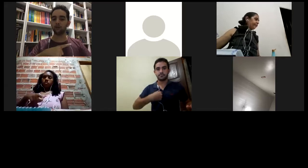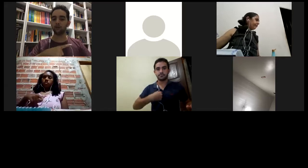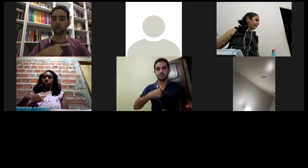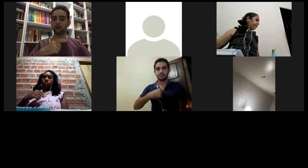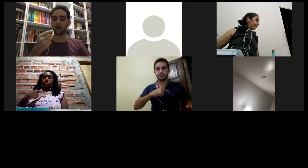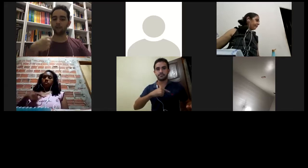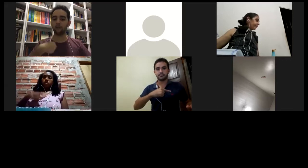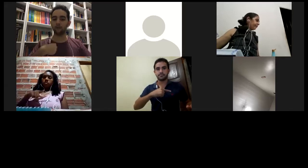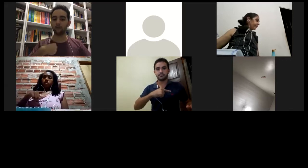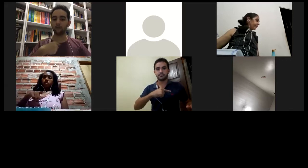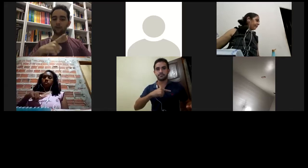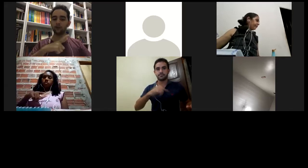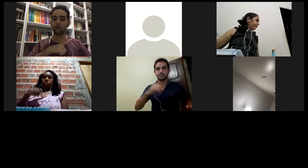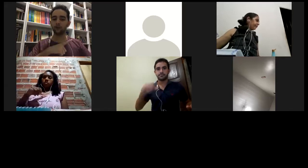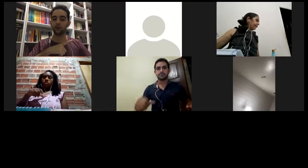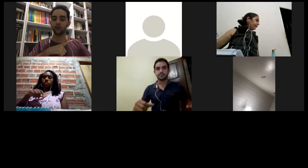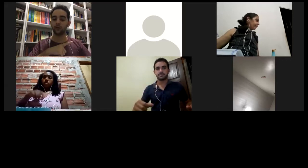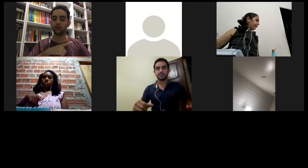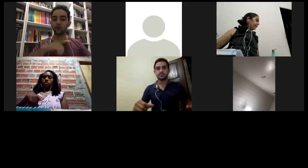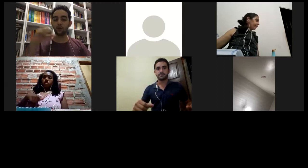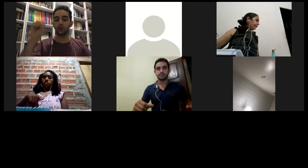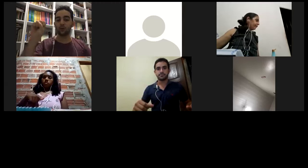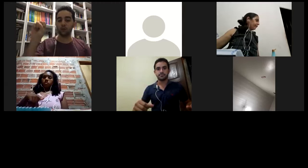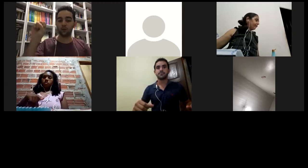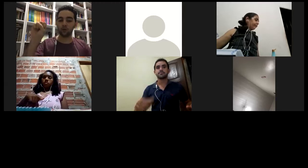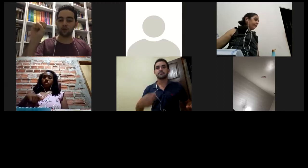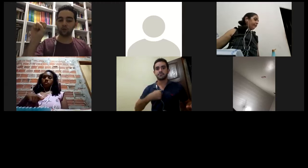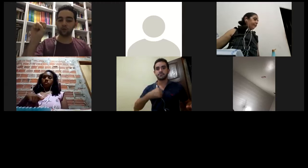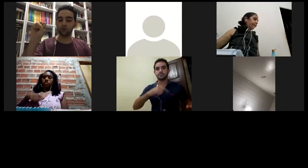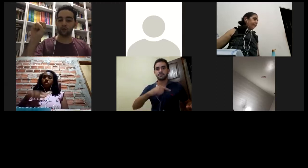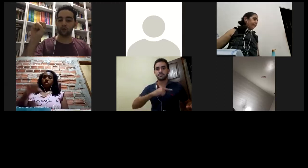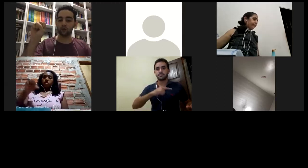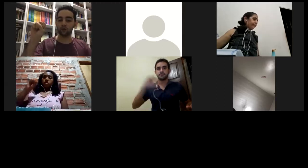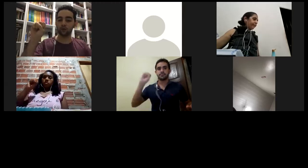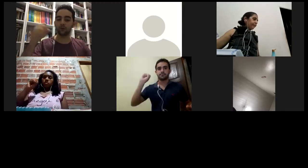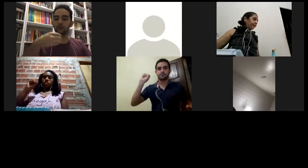tenho, aponta para mim, digo que tenho 8